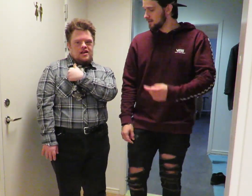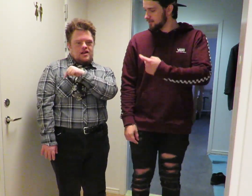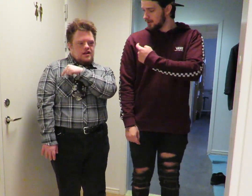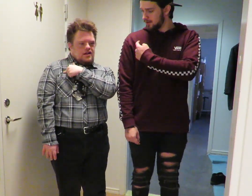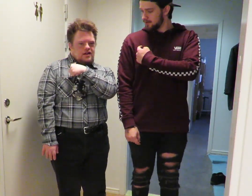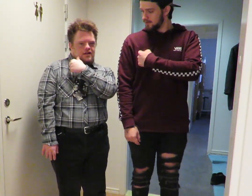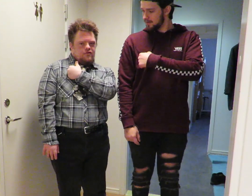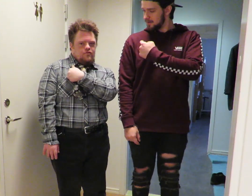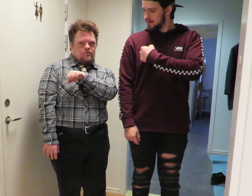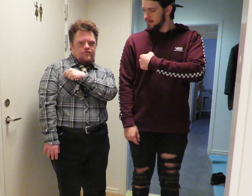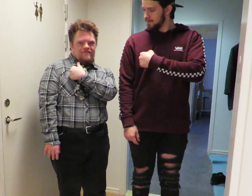det så?